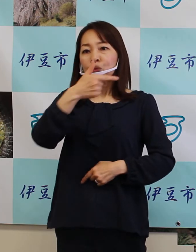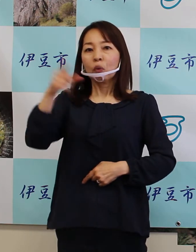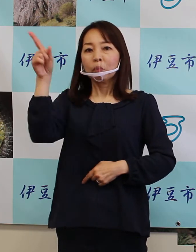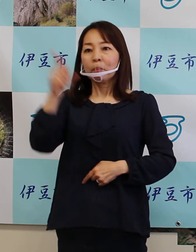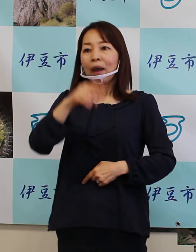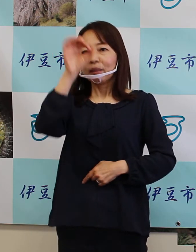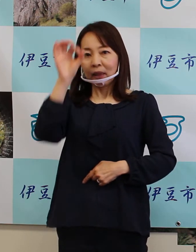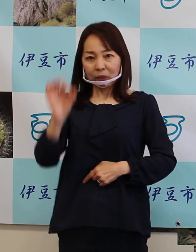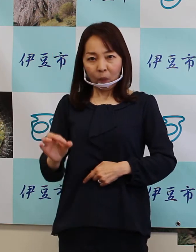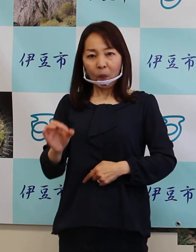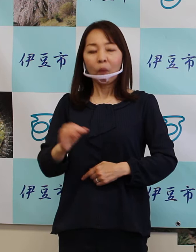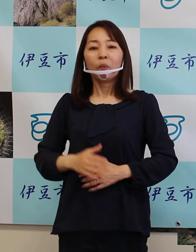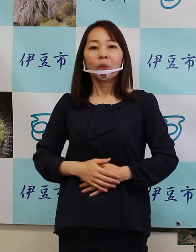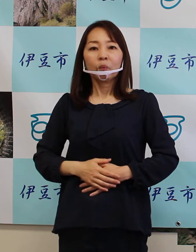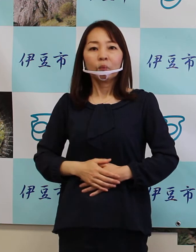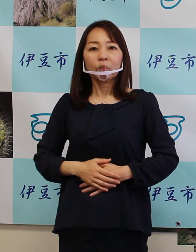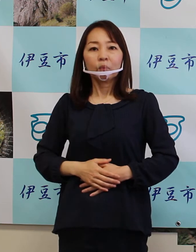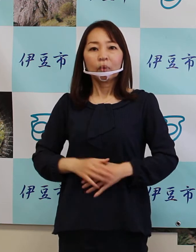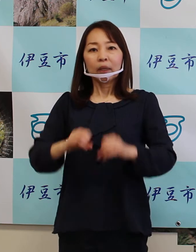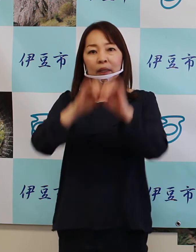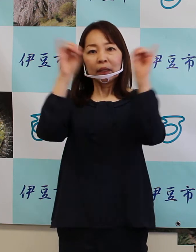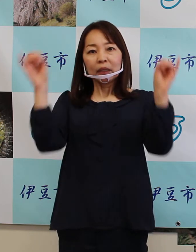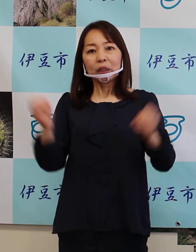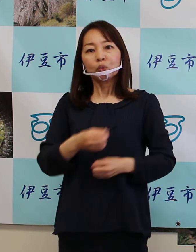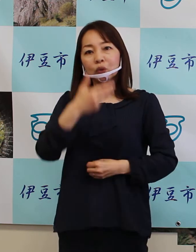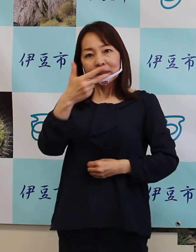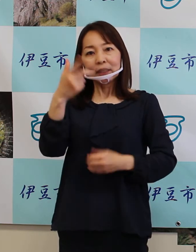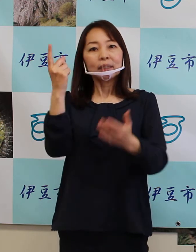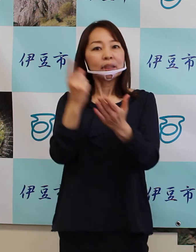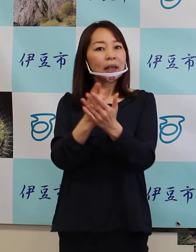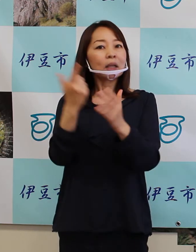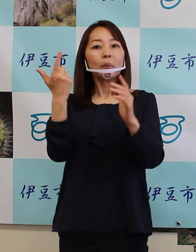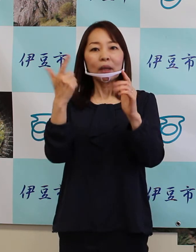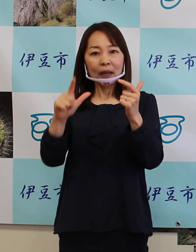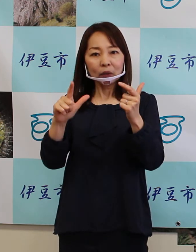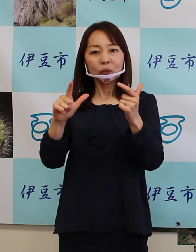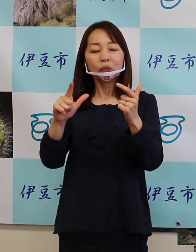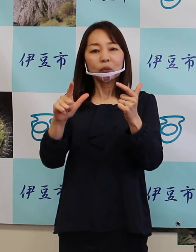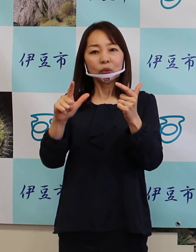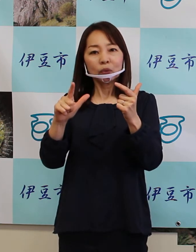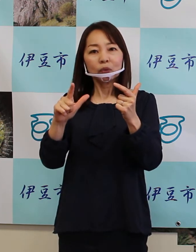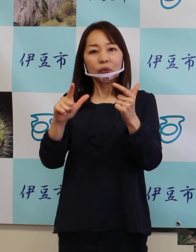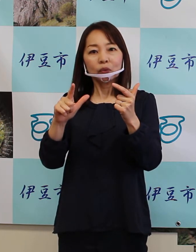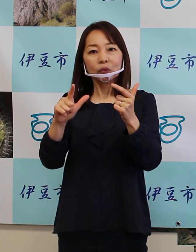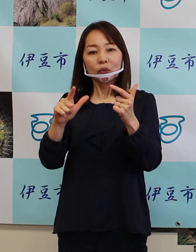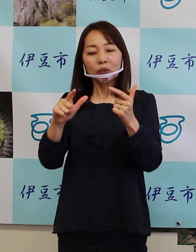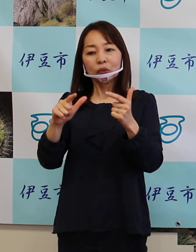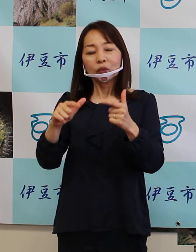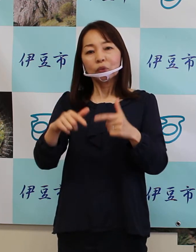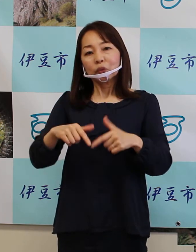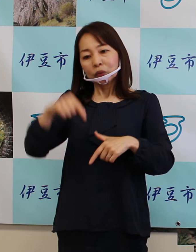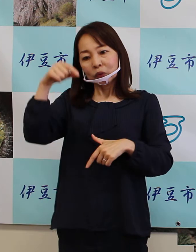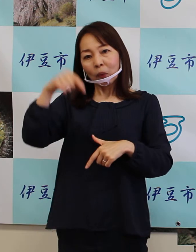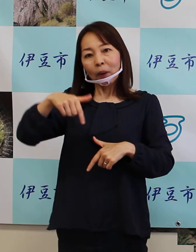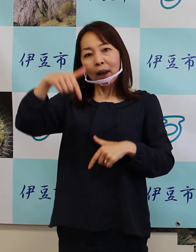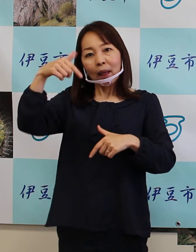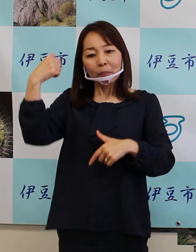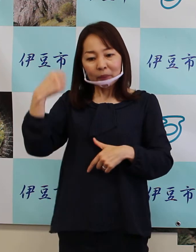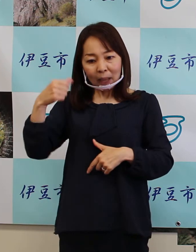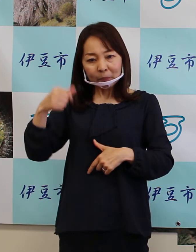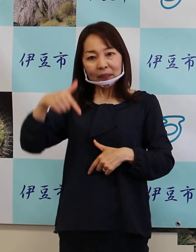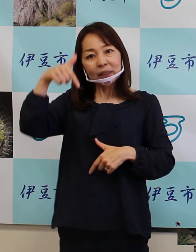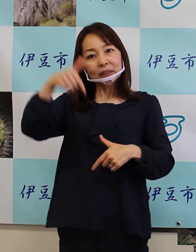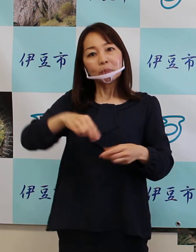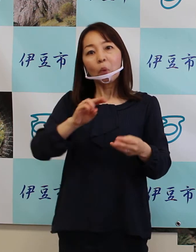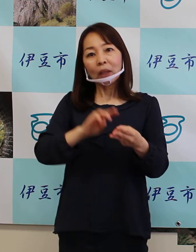-16% です。伊豆市だけでなく、大体伊豆市から南側、下